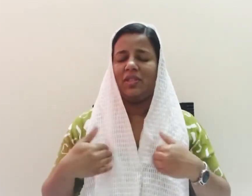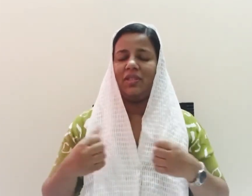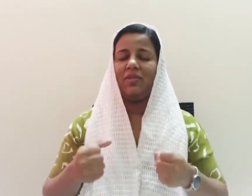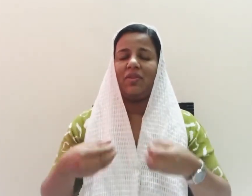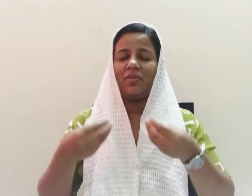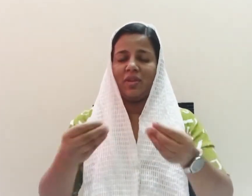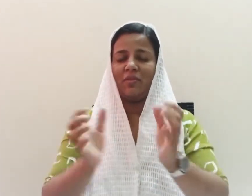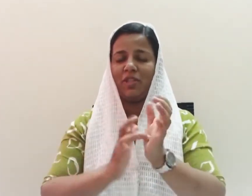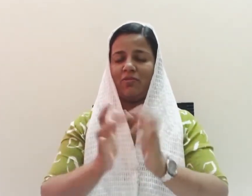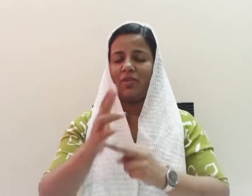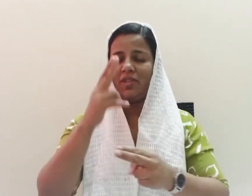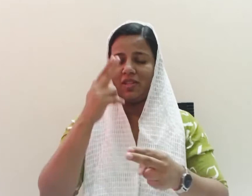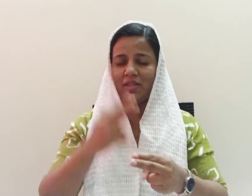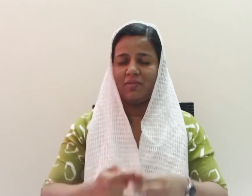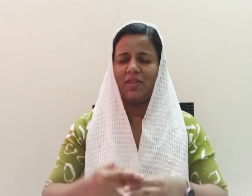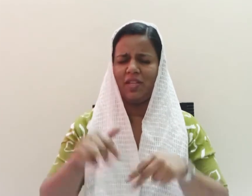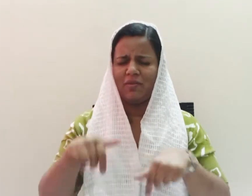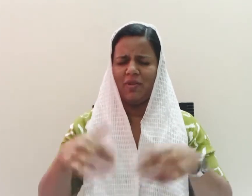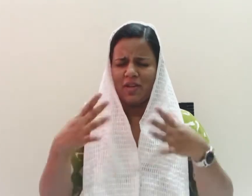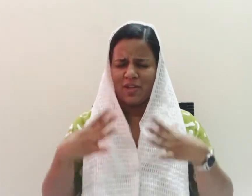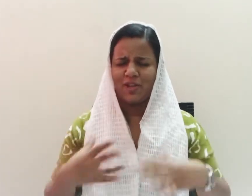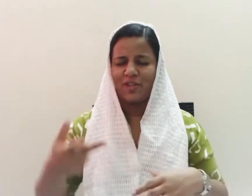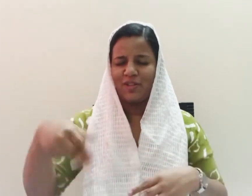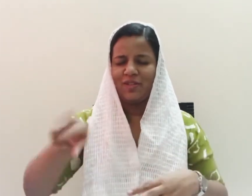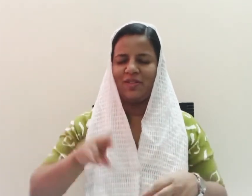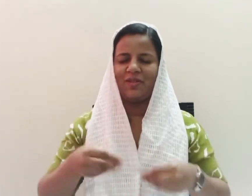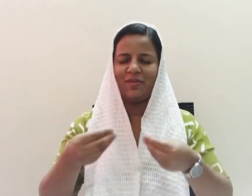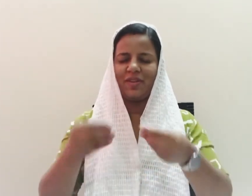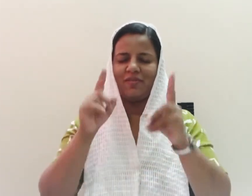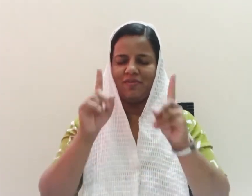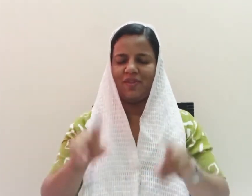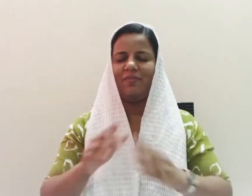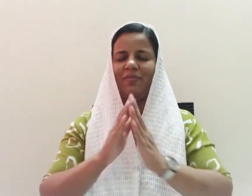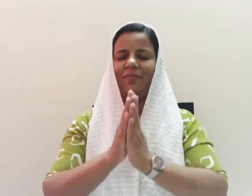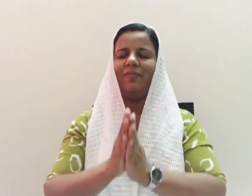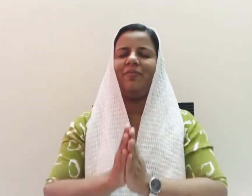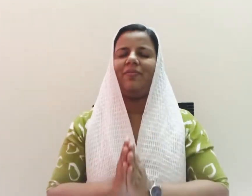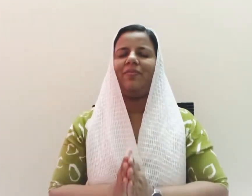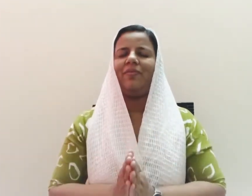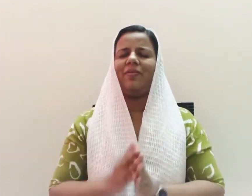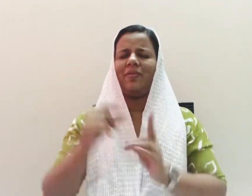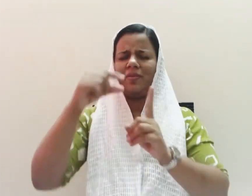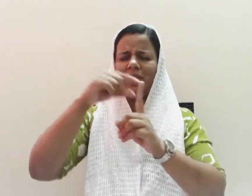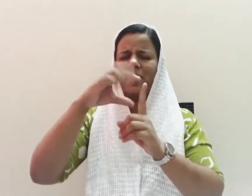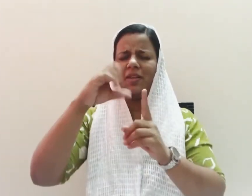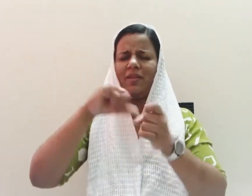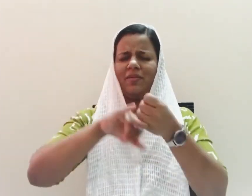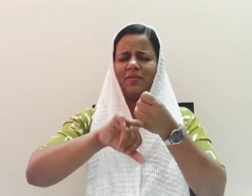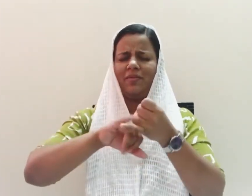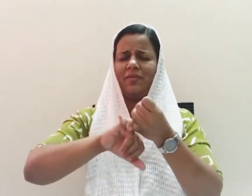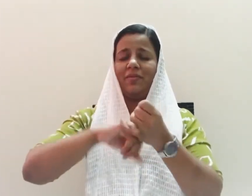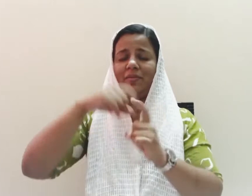സൗഖ്യമാകട്ടെ, യേശു ക്രിസ്തുവിൻ്റെ നാമത്തിൽ ആരോഗ്യം മടങ്ങി വരട്ടെന്ന് പ്രാർത്ഥിക്കുന്നു. അതുപോലെ കഥാവെ, പ്രോസ്ട്രേറ്റിൻ്റെ ബുദ്ധിമുട്ടിനാൽ, ആമേൻ,